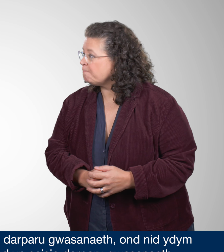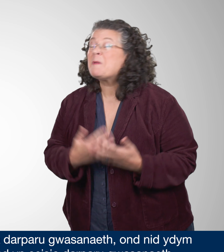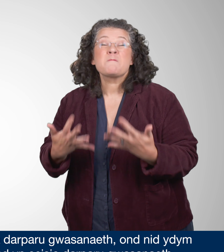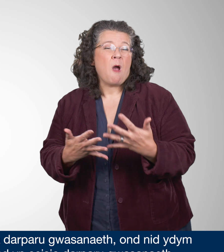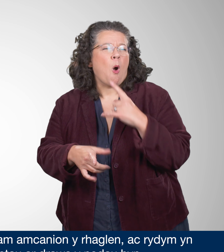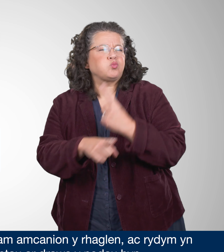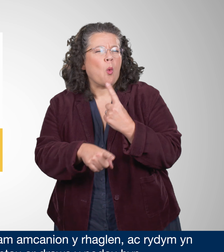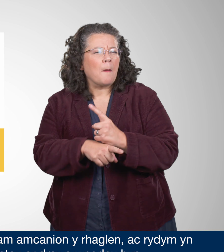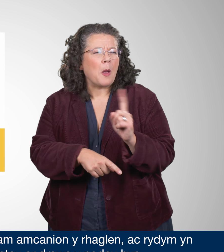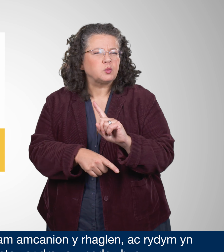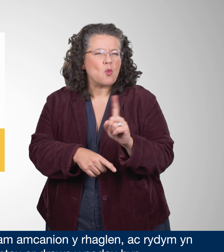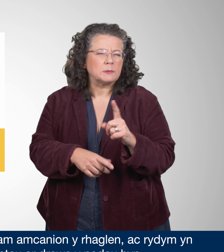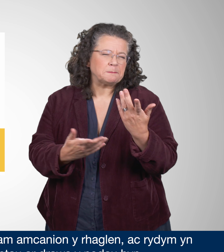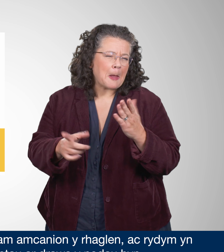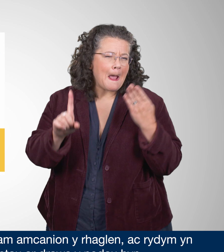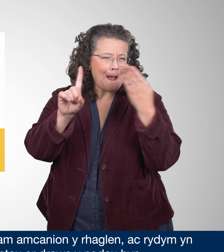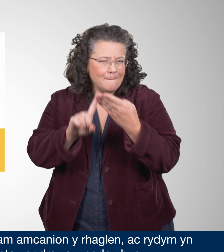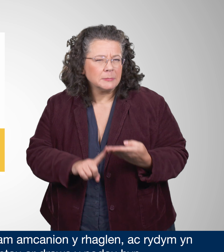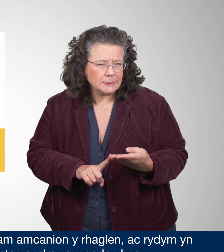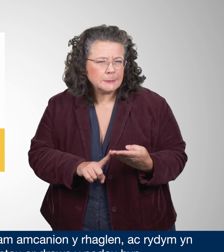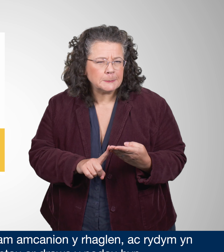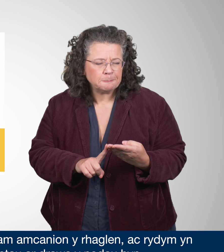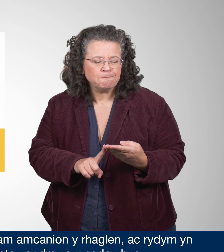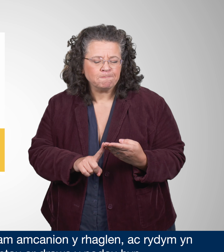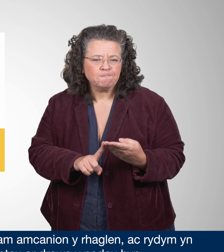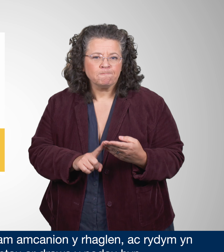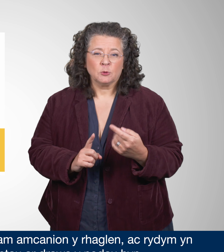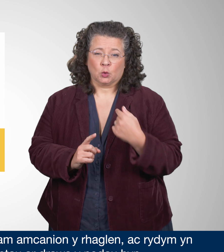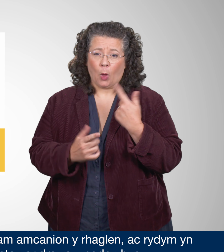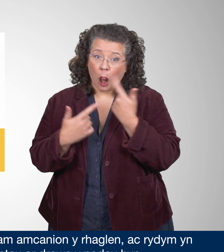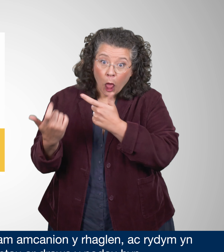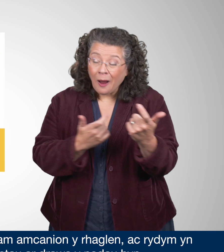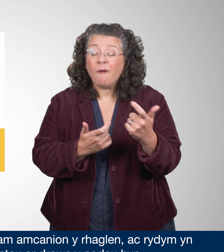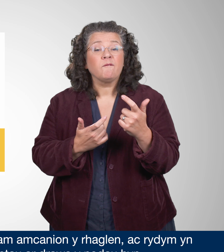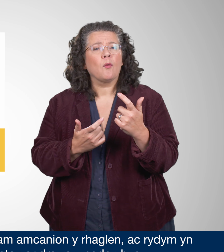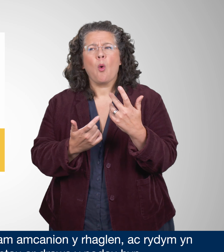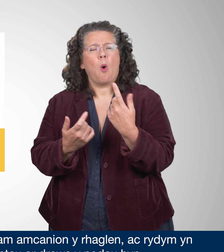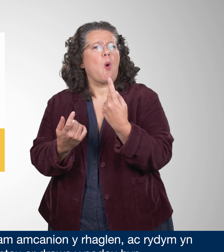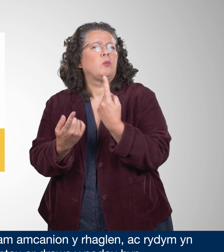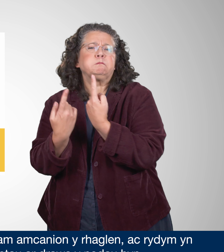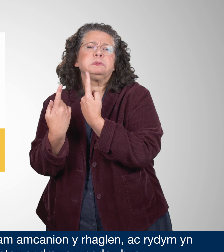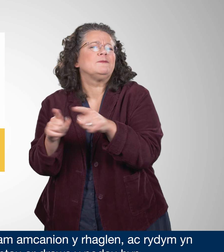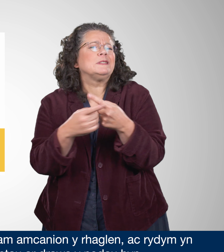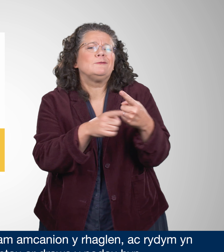Mae'r sleidiau nesaf yn rhoi gwybodaeth am amcanion y